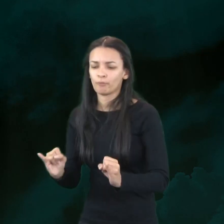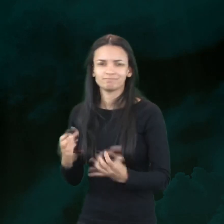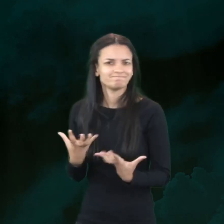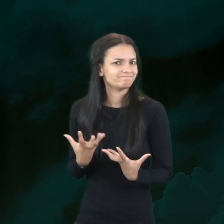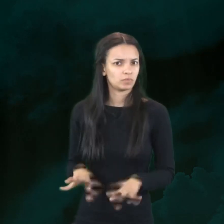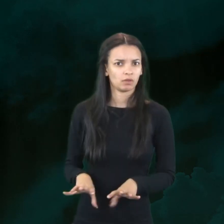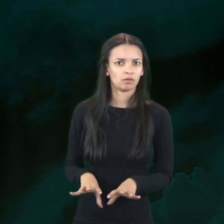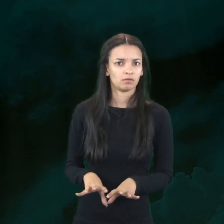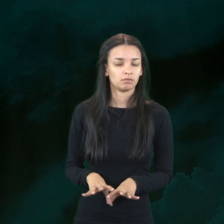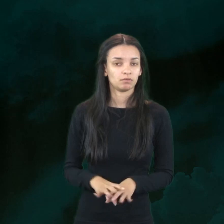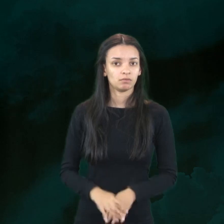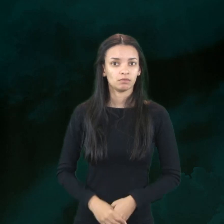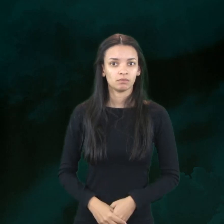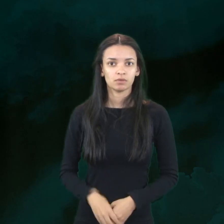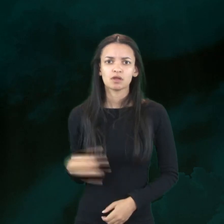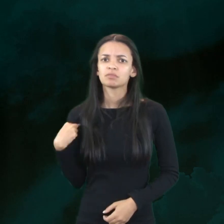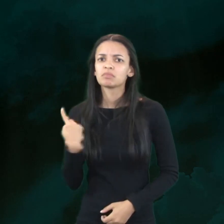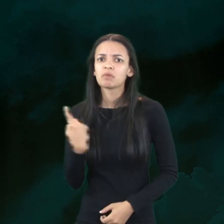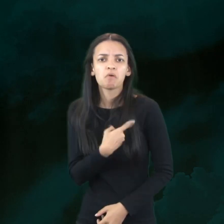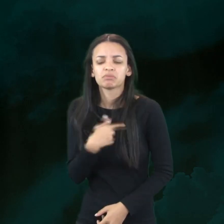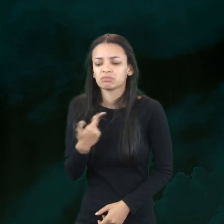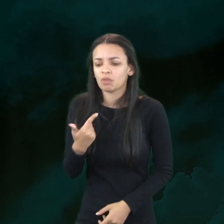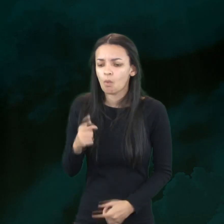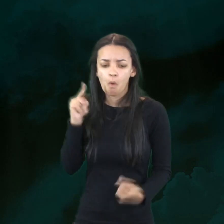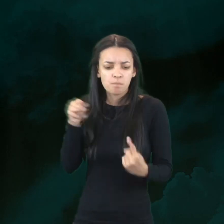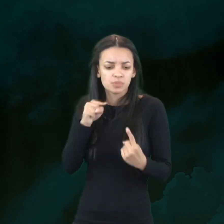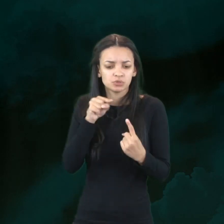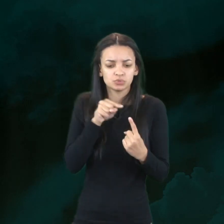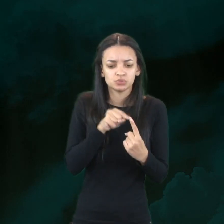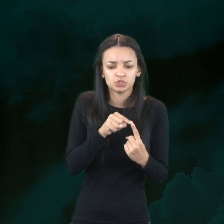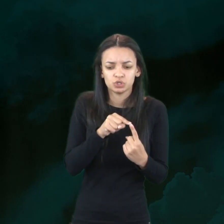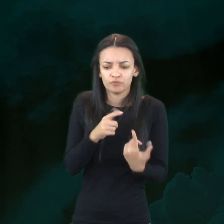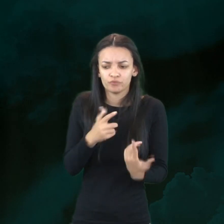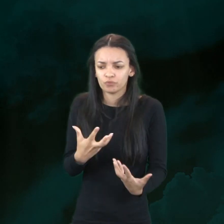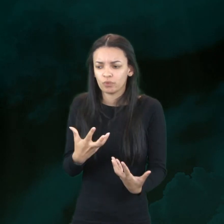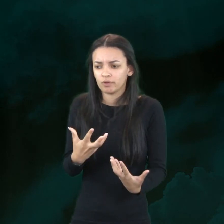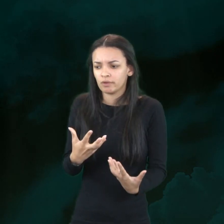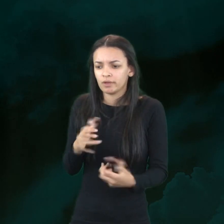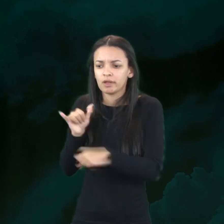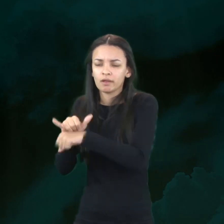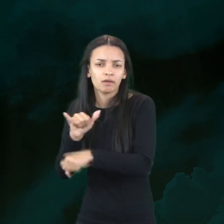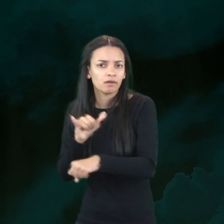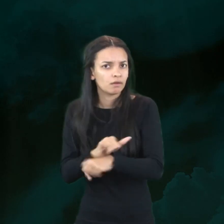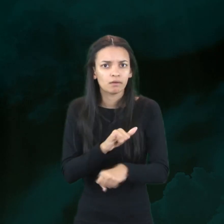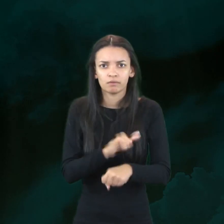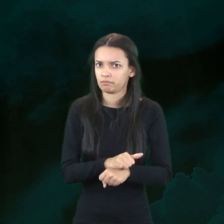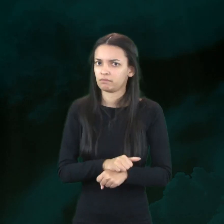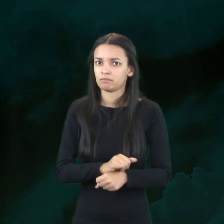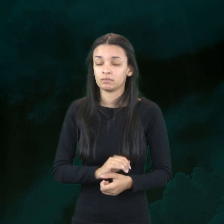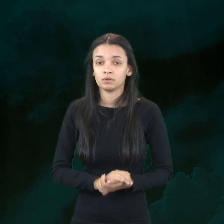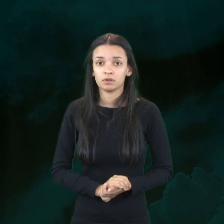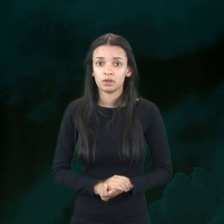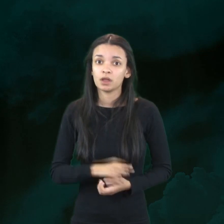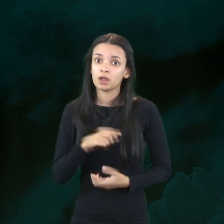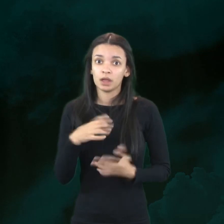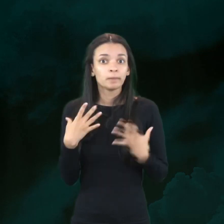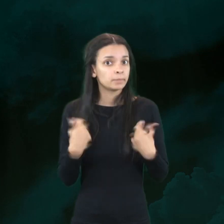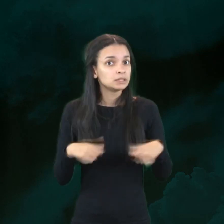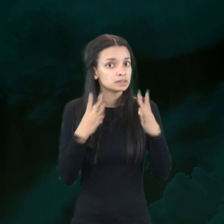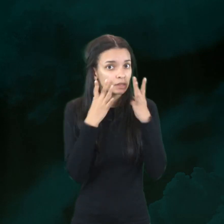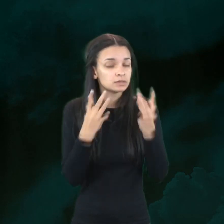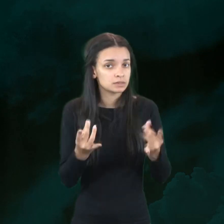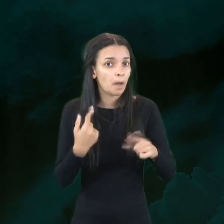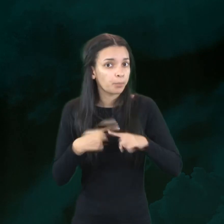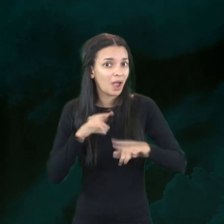não temos nenhuma intenção impura. Irmão, para servir ao Senhor precisa disso. Muitas vezes o nosso coração é enganoso,